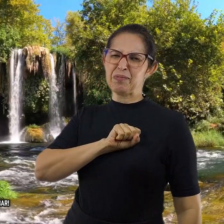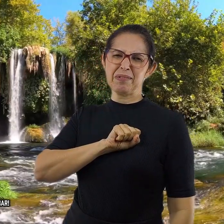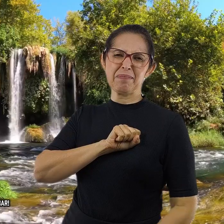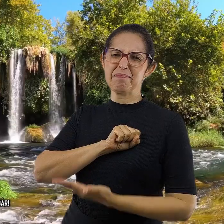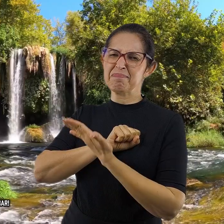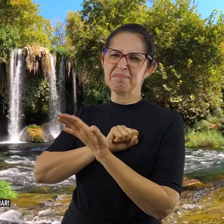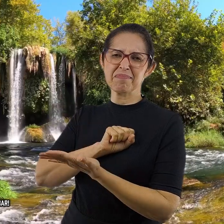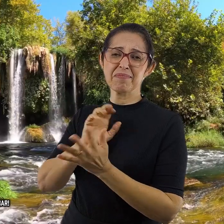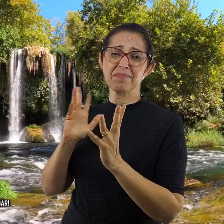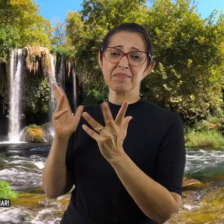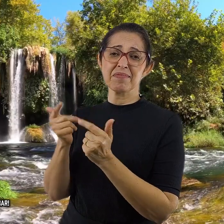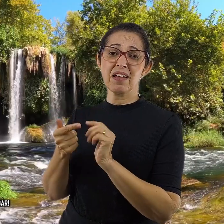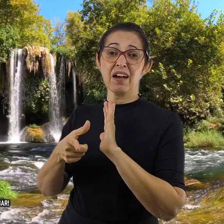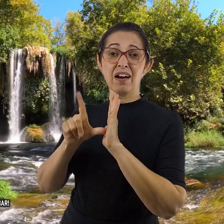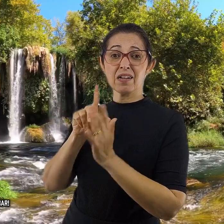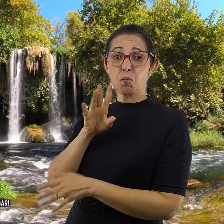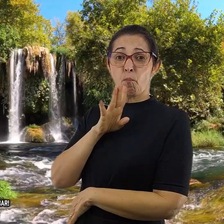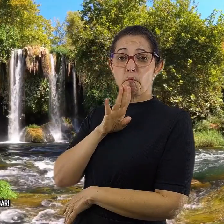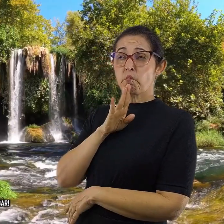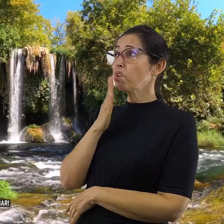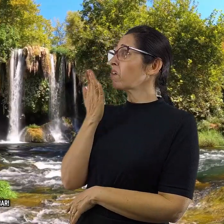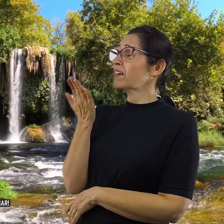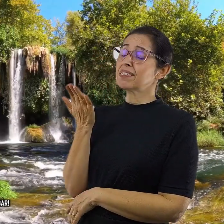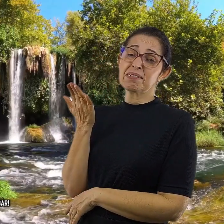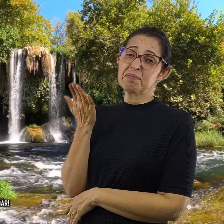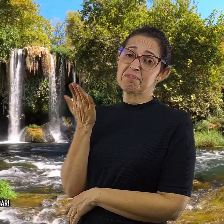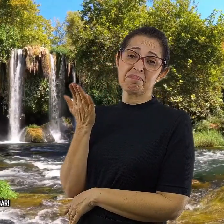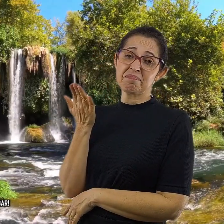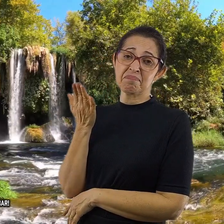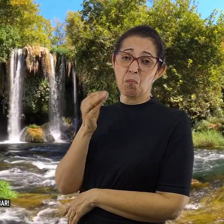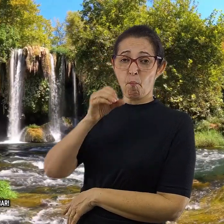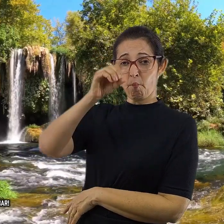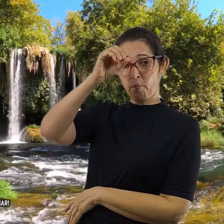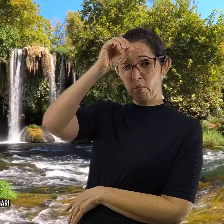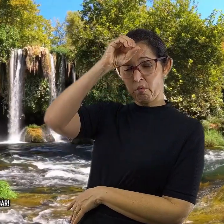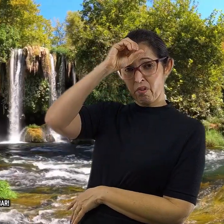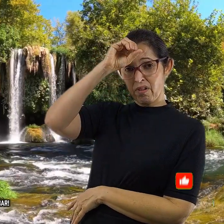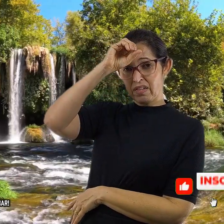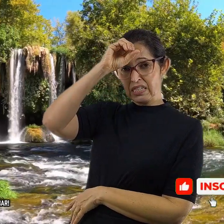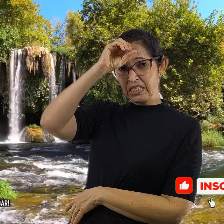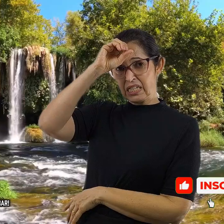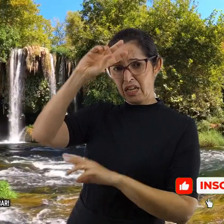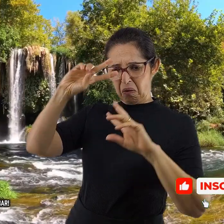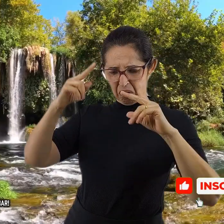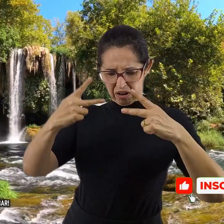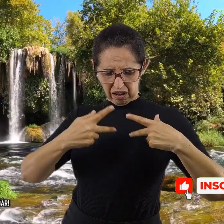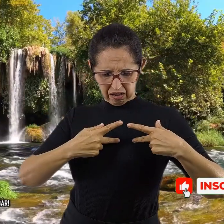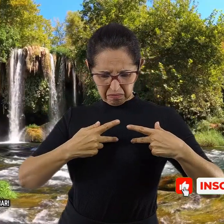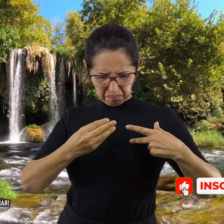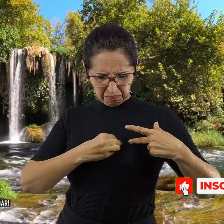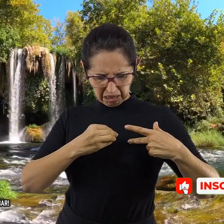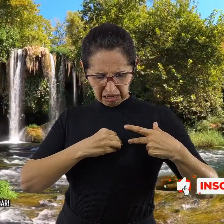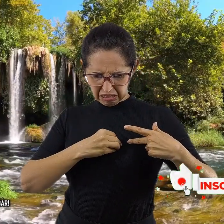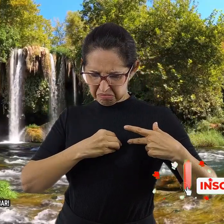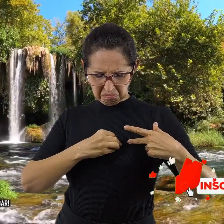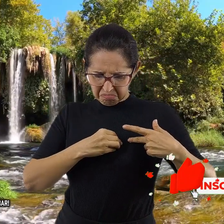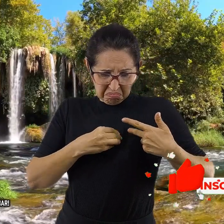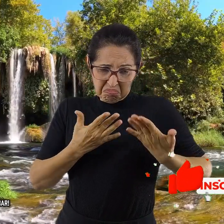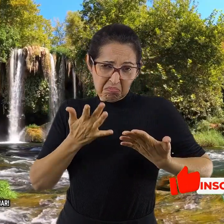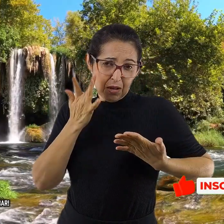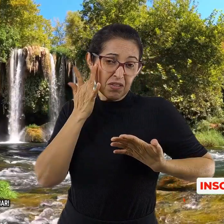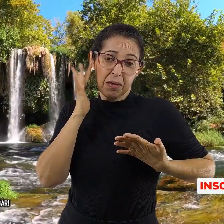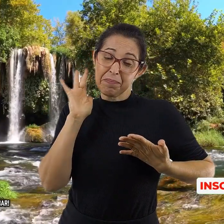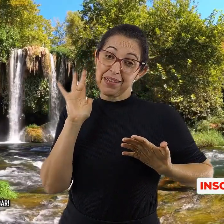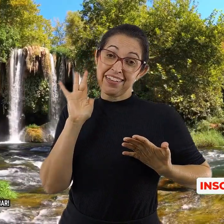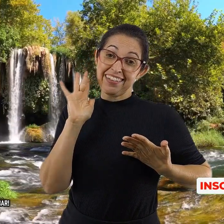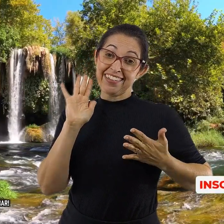Nós não sabíamos quem ele era. Nós não sabíamos o que era o nosso pecado. E salvação é isso,